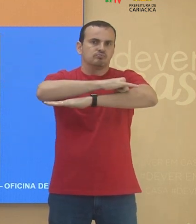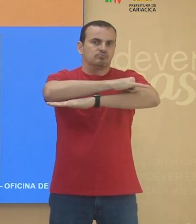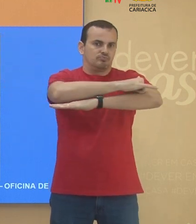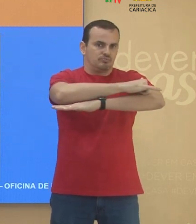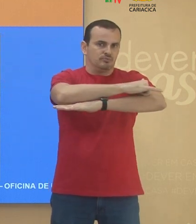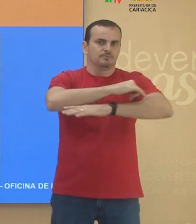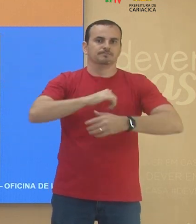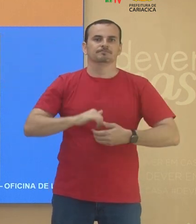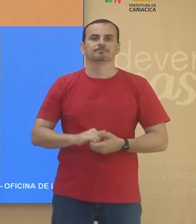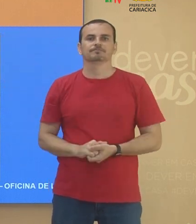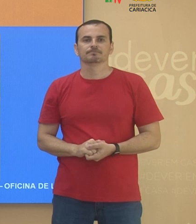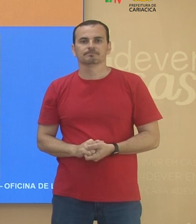Hidroavião.